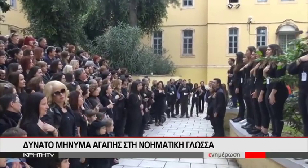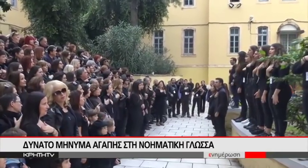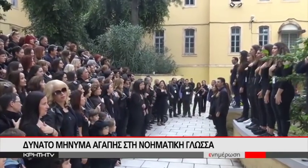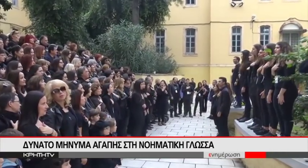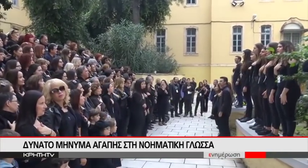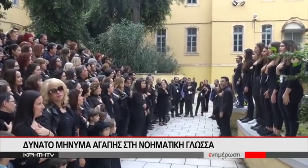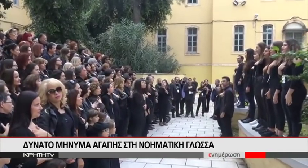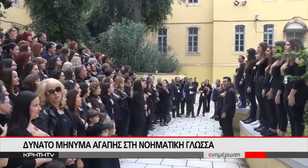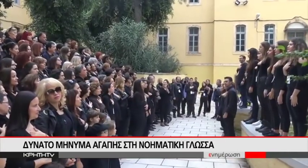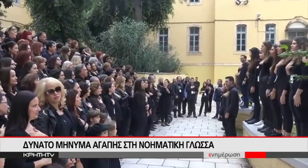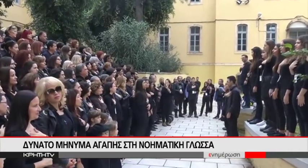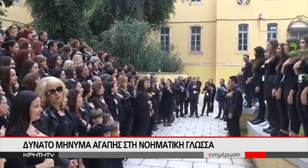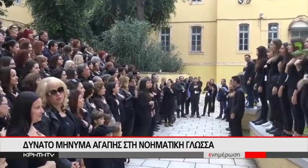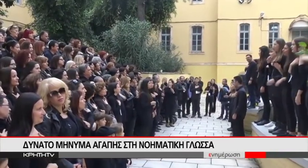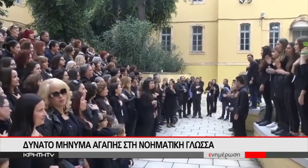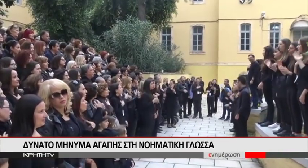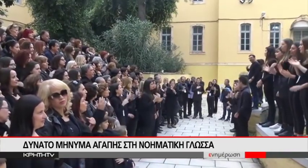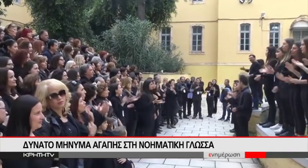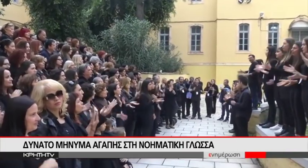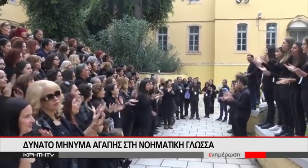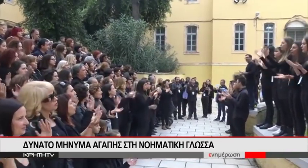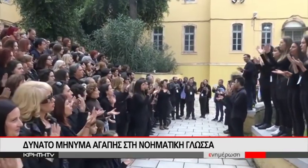Και ψάχναμε να βρούμε έναν τρόπο να συμμετέχει και εκείνος.